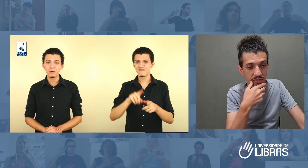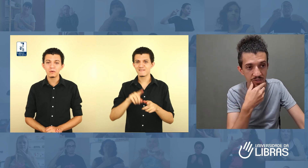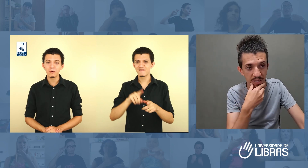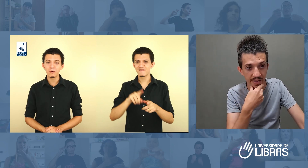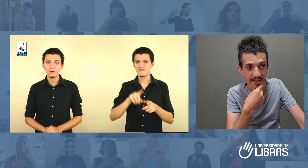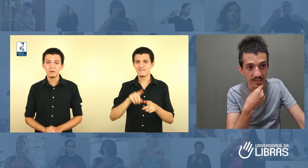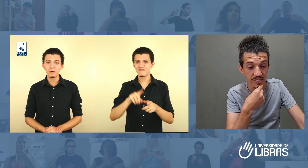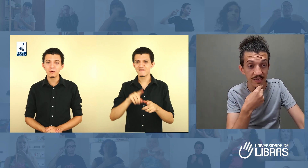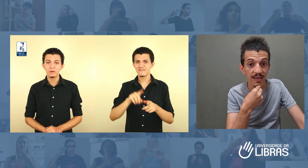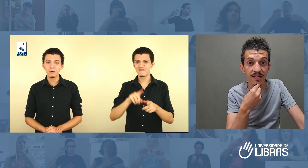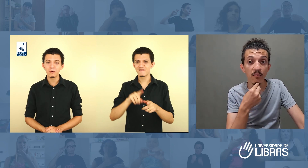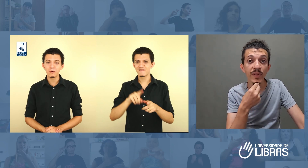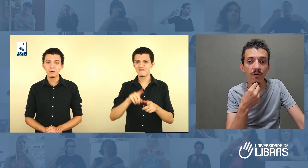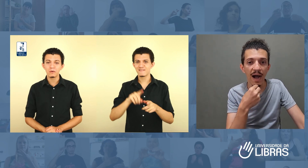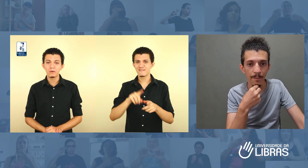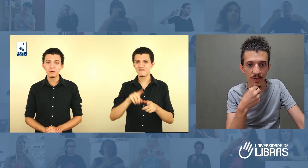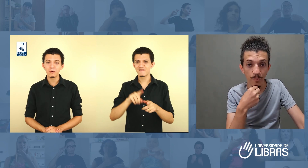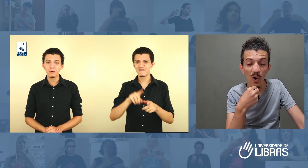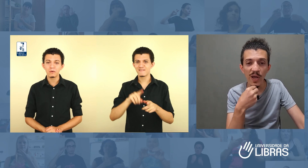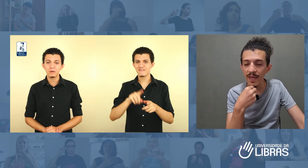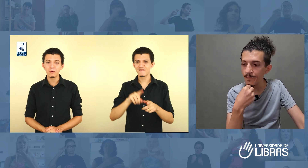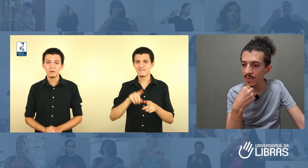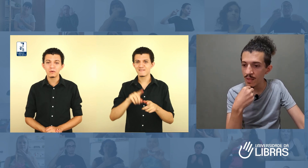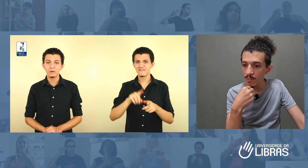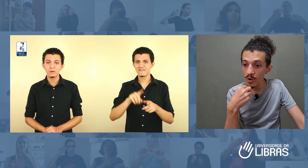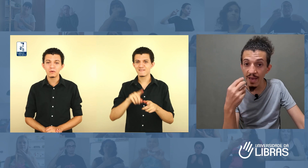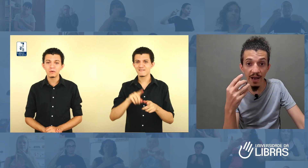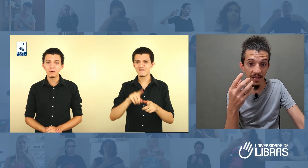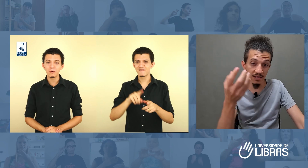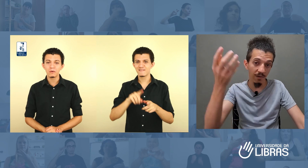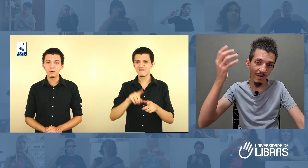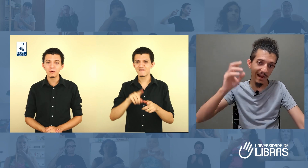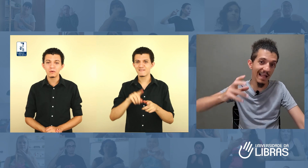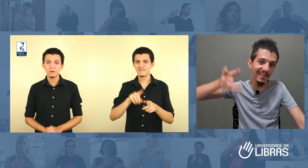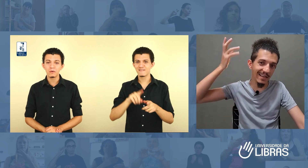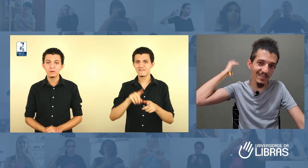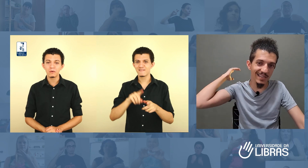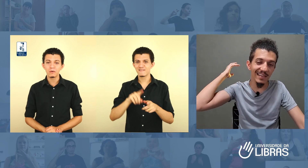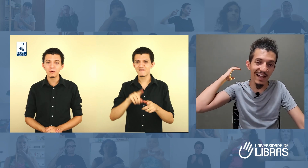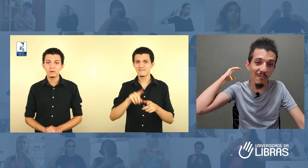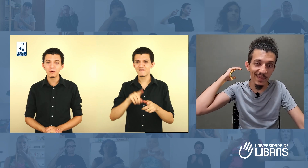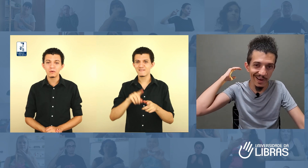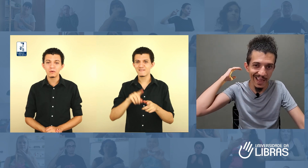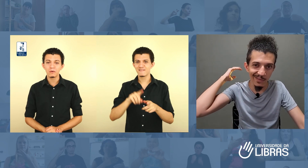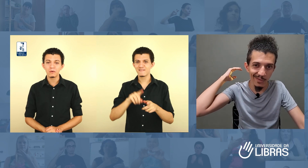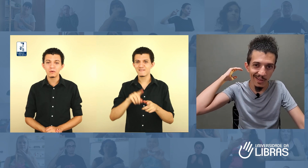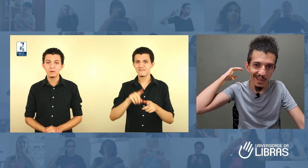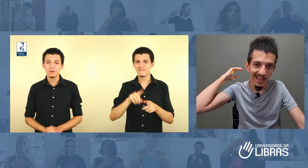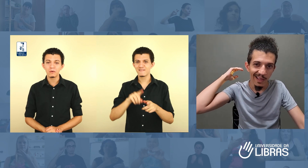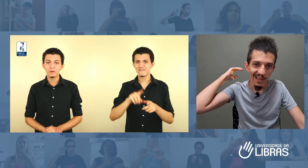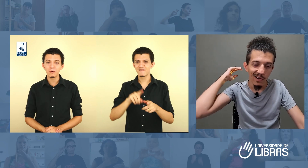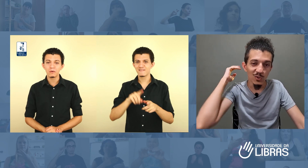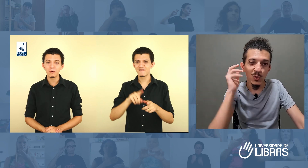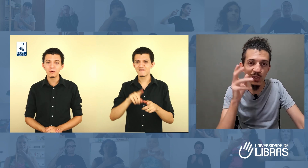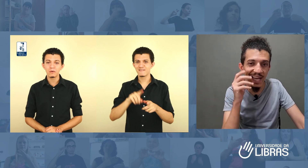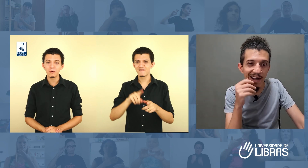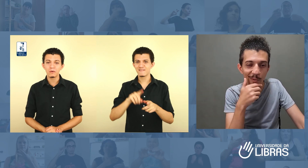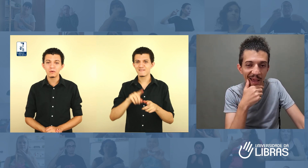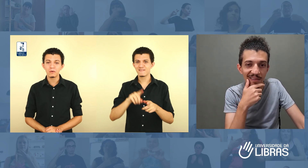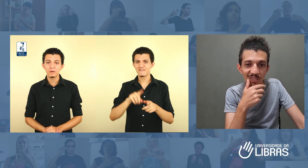de sinalizar muito rápido. Por quê? Porque antes, lá atrás, eu sinalizava muito lento. O surdo chegava perto de mim